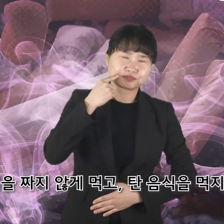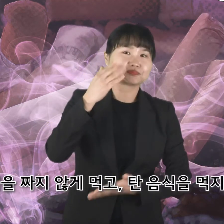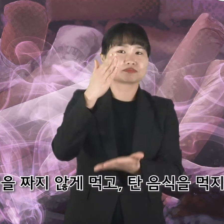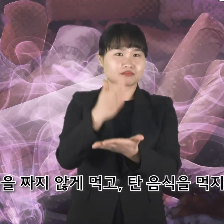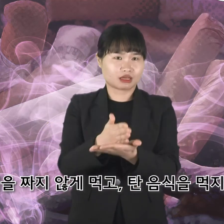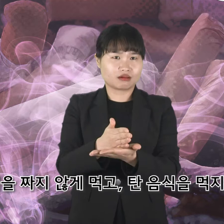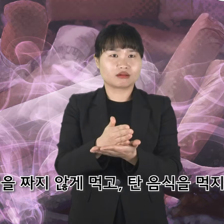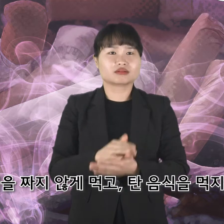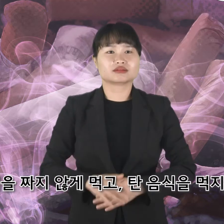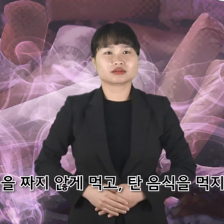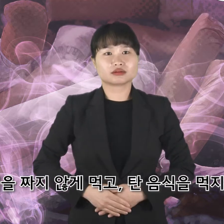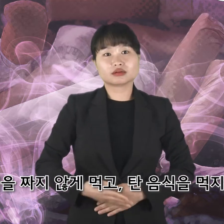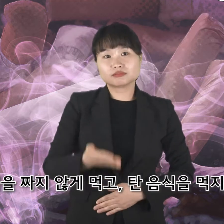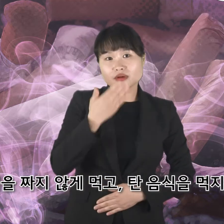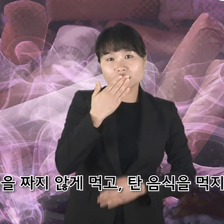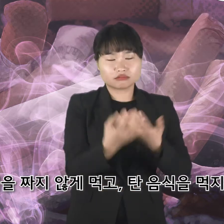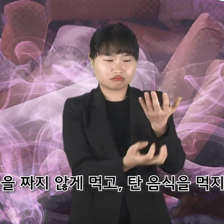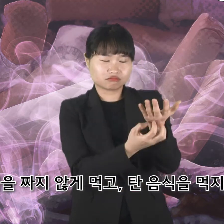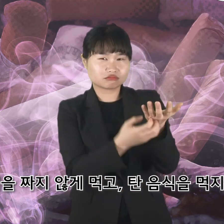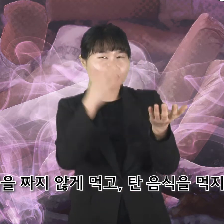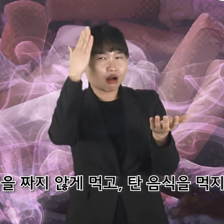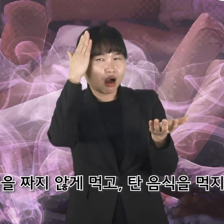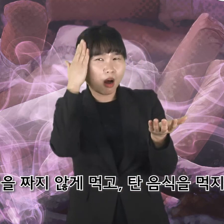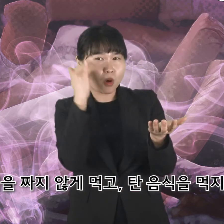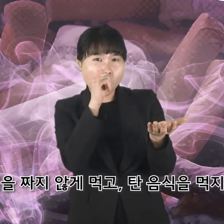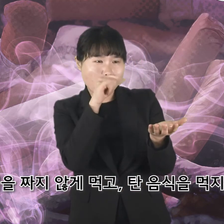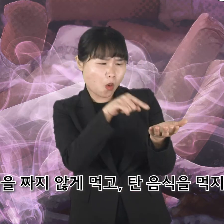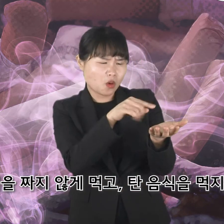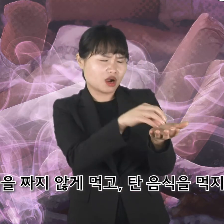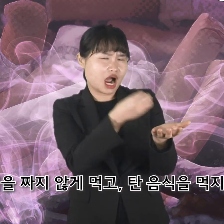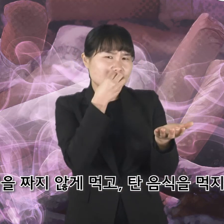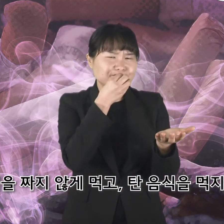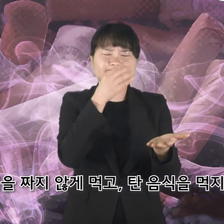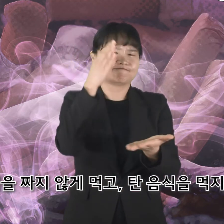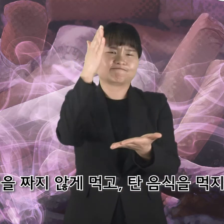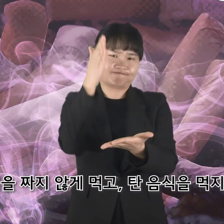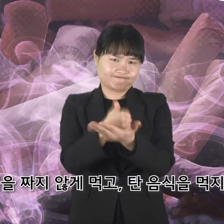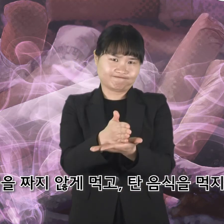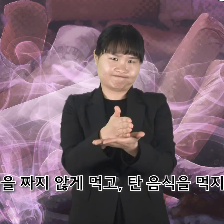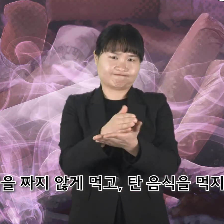음식을 짜지 않게 먹고 탄 음식을 먹지 않기,